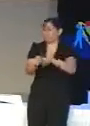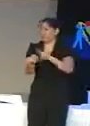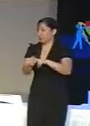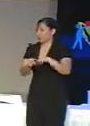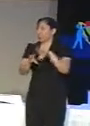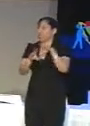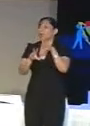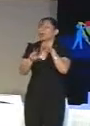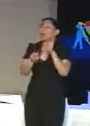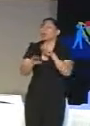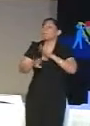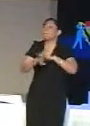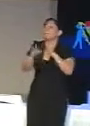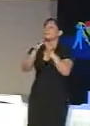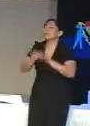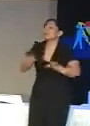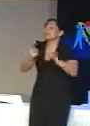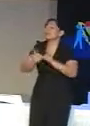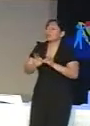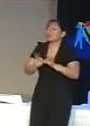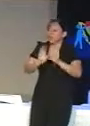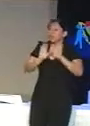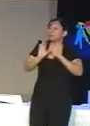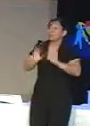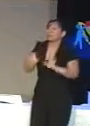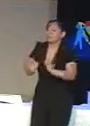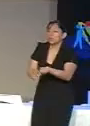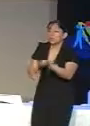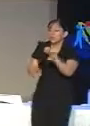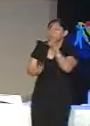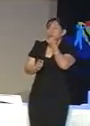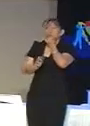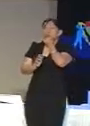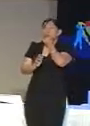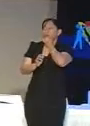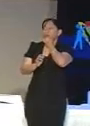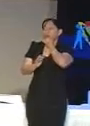el impacto sea menor, ni esas que se están realizando,